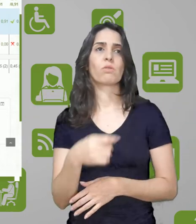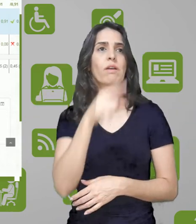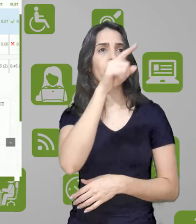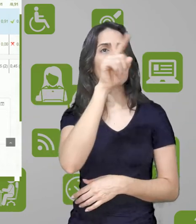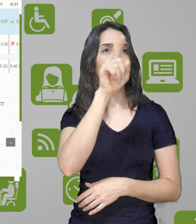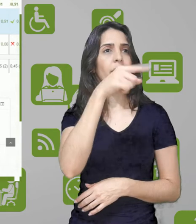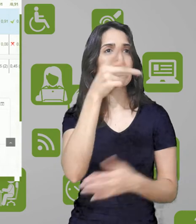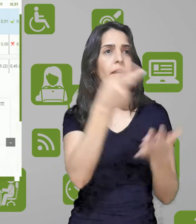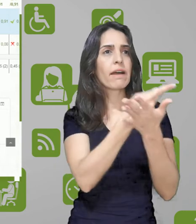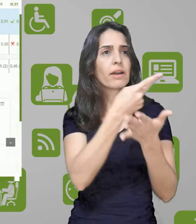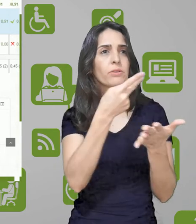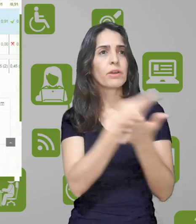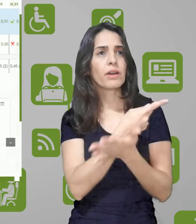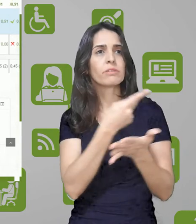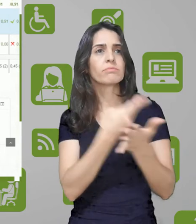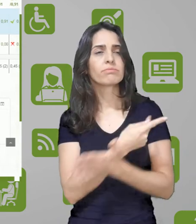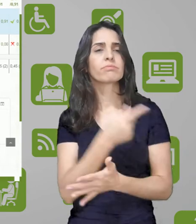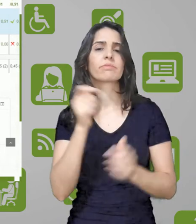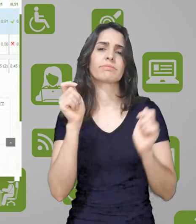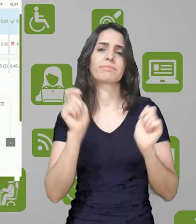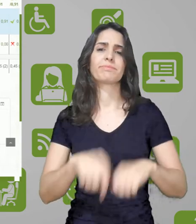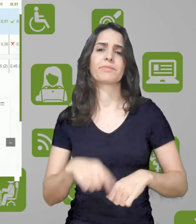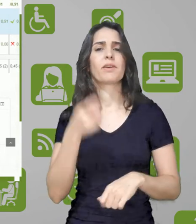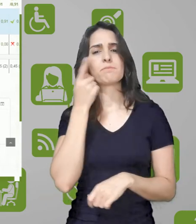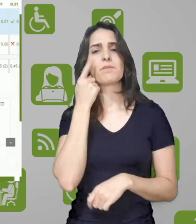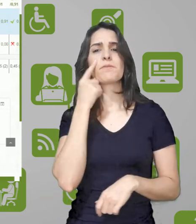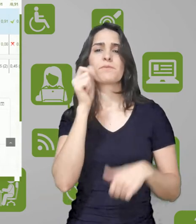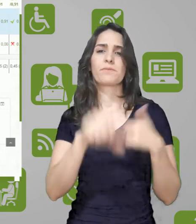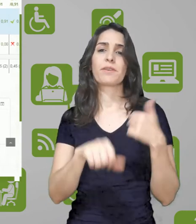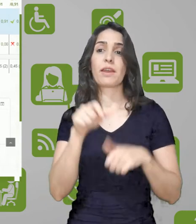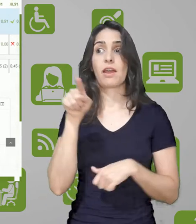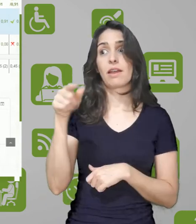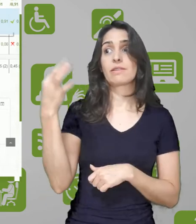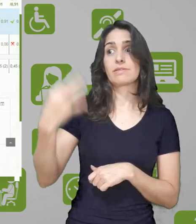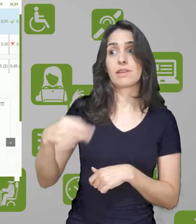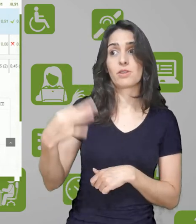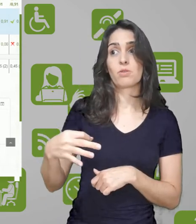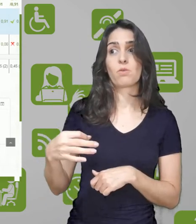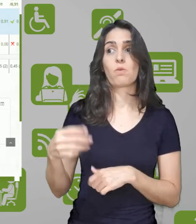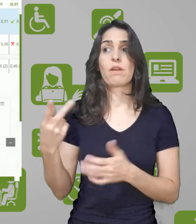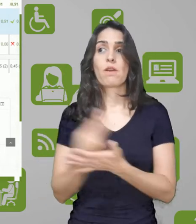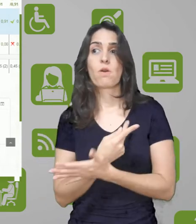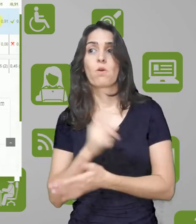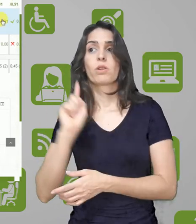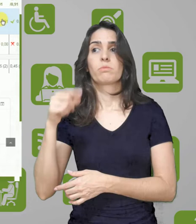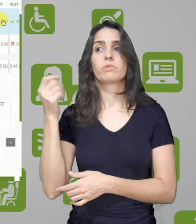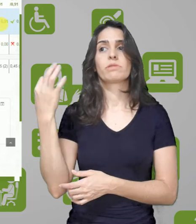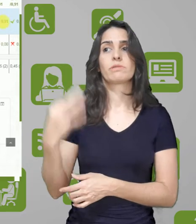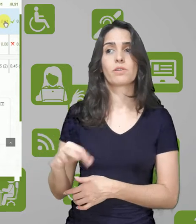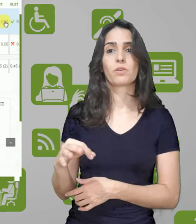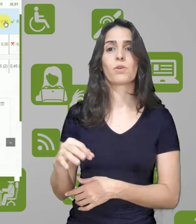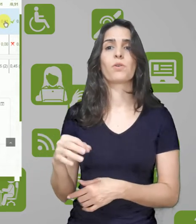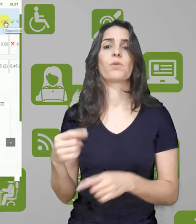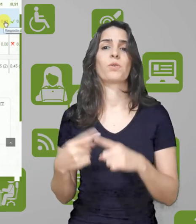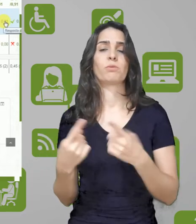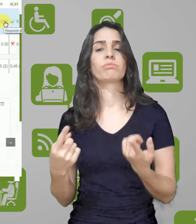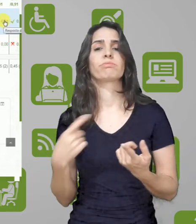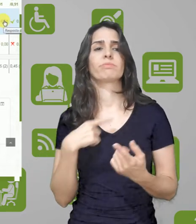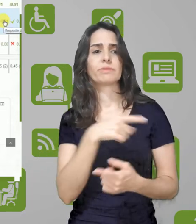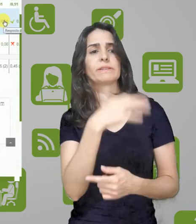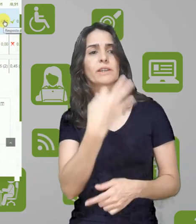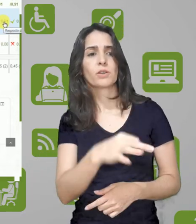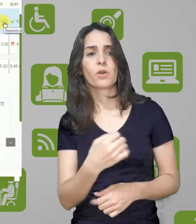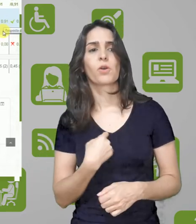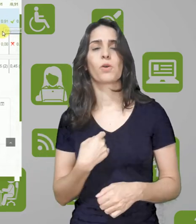questão erro essa questão eu vou essa questão essa que ele acertou o primeiro ele errado depois ele acertou essa aqui